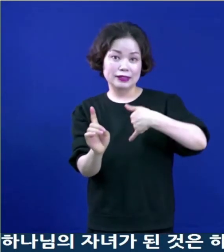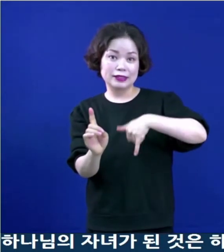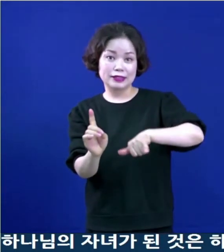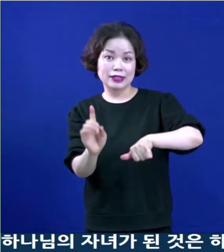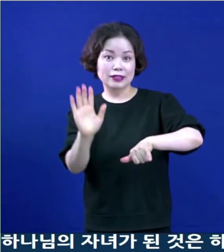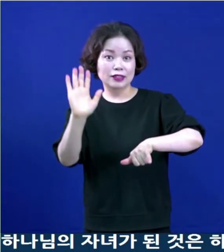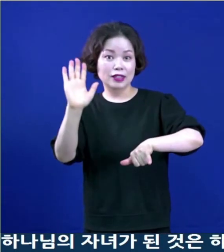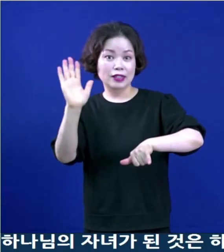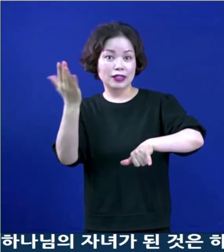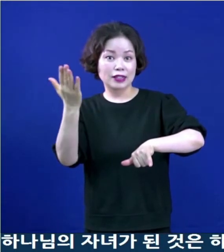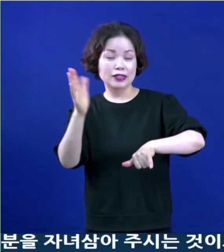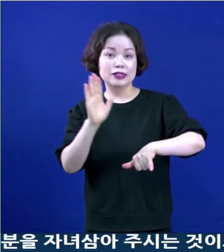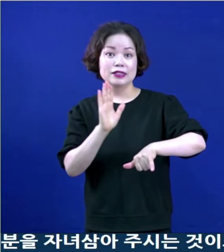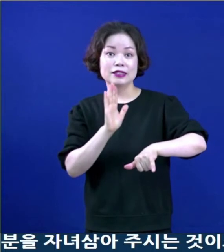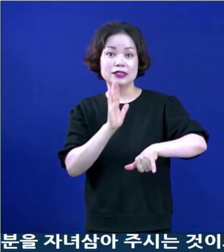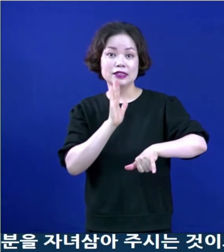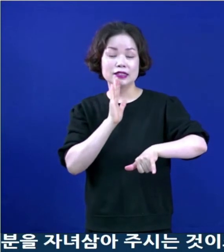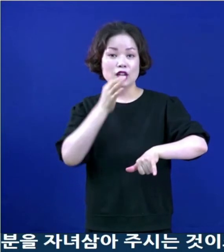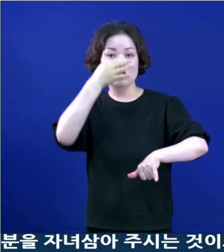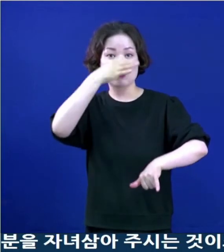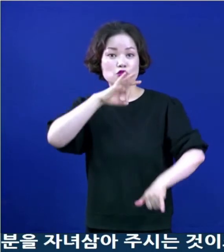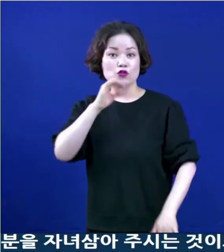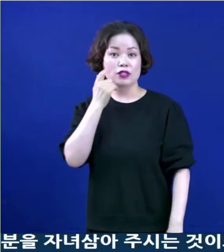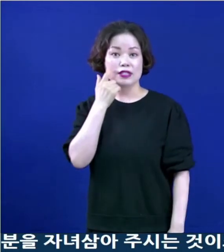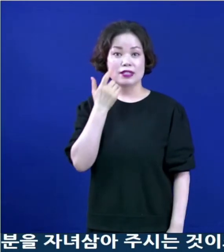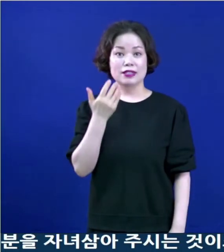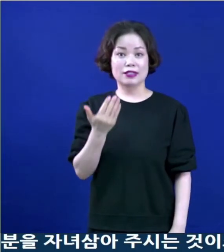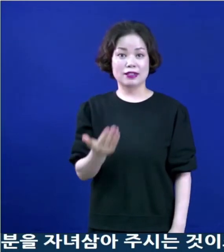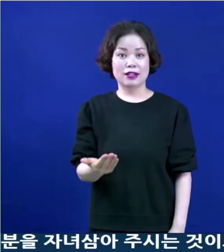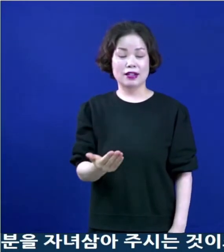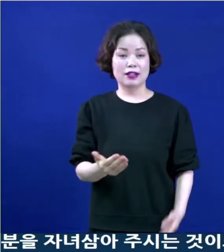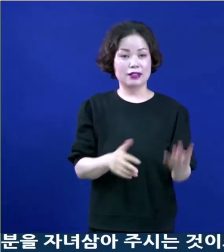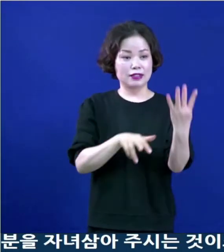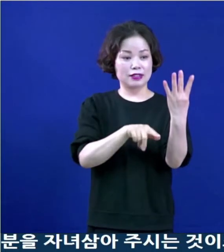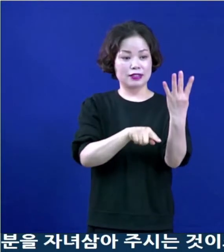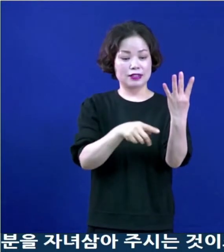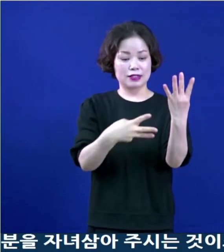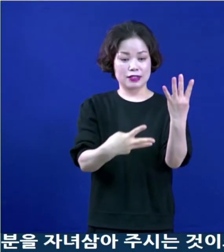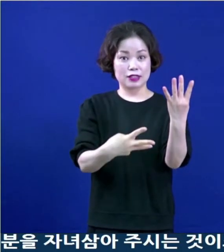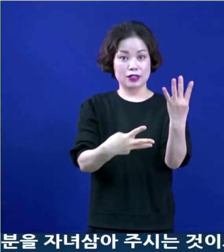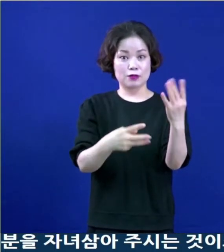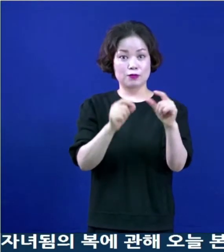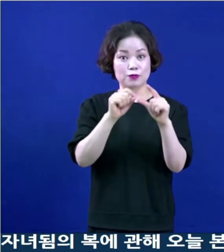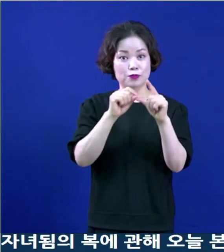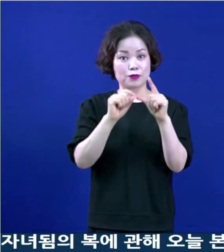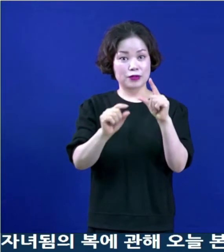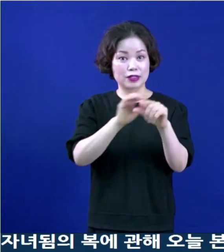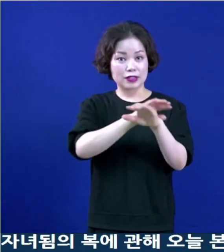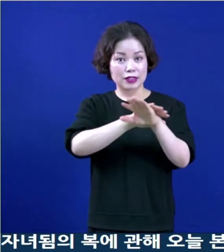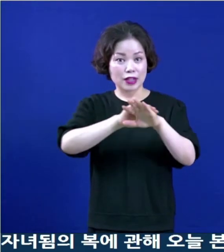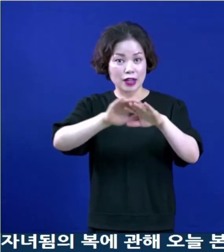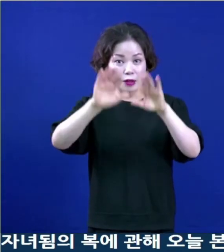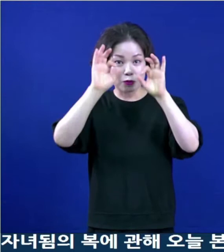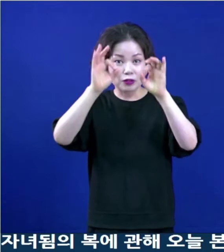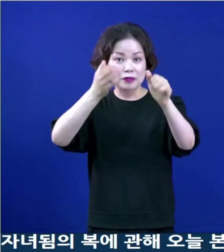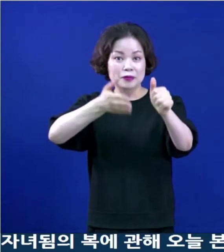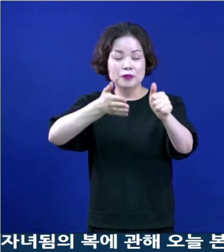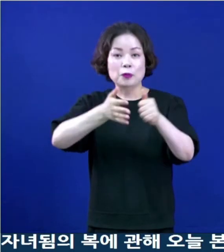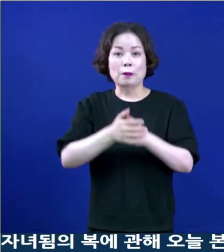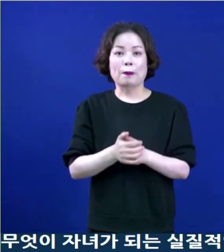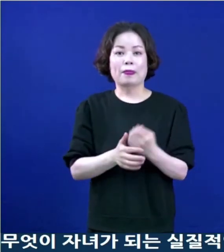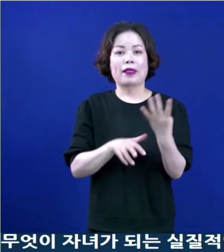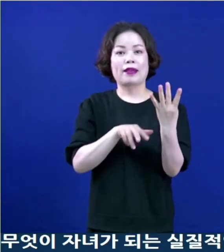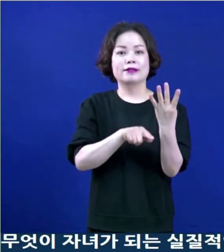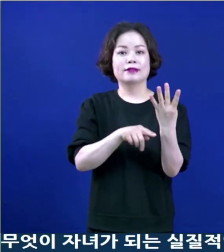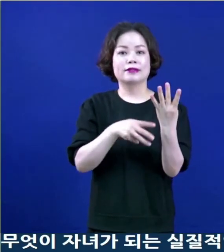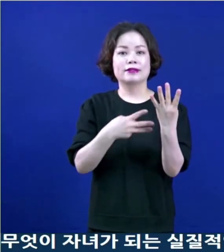되는 실질적인 유익인가? 4절인데 오늘 이 부분을 좀 잘 살펴봤으면 좋겠습니다. 4절 읽을